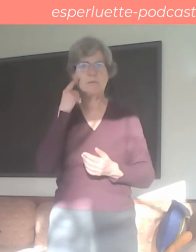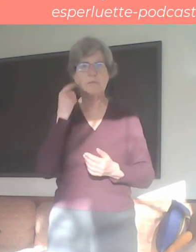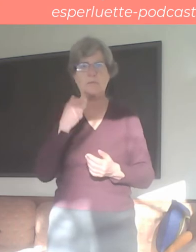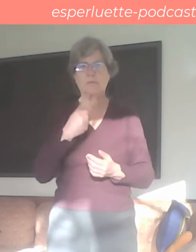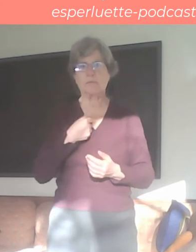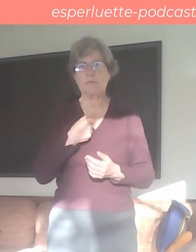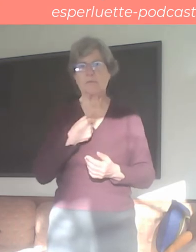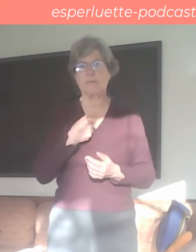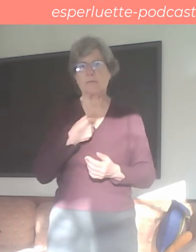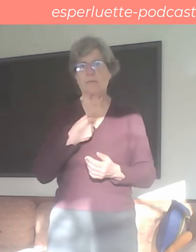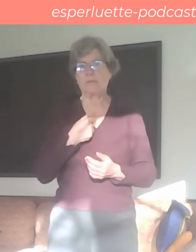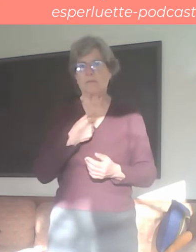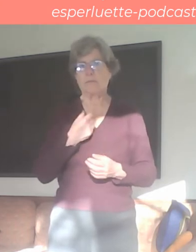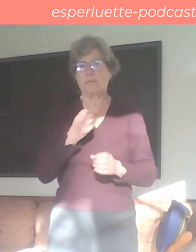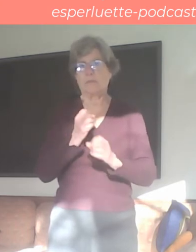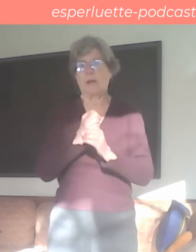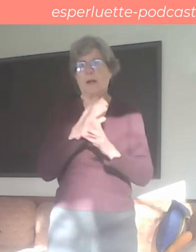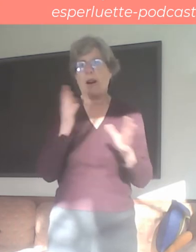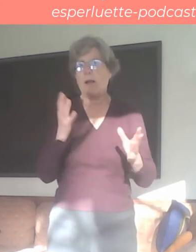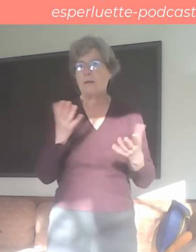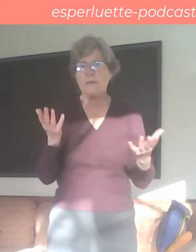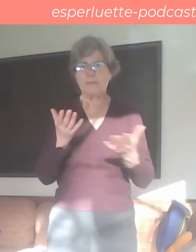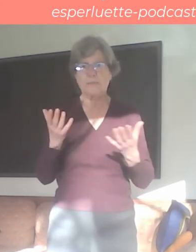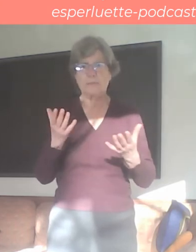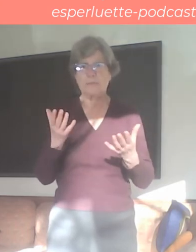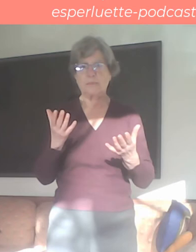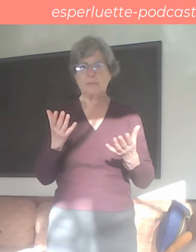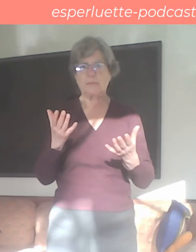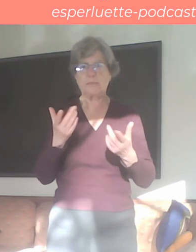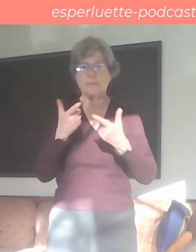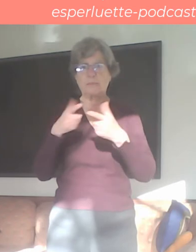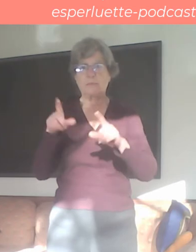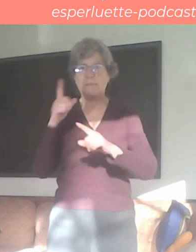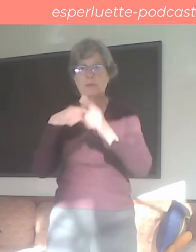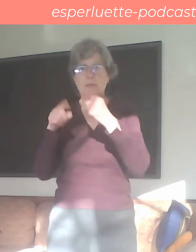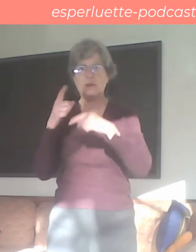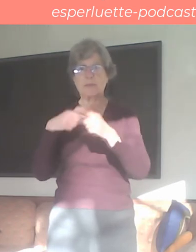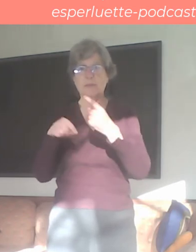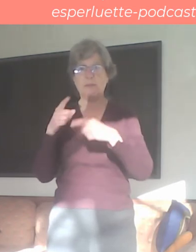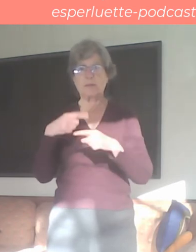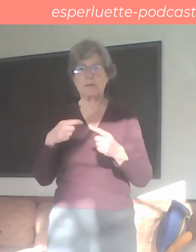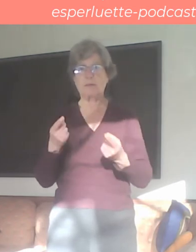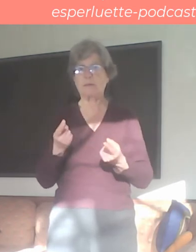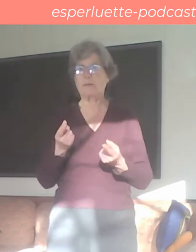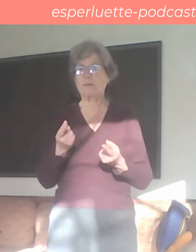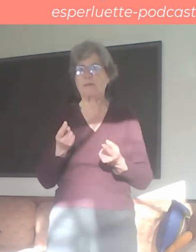les entendants, quoi. Je veux dire, il y a une, c'est un et un, c'est pas des rencontres, et des